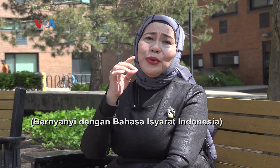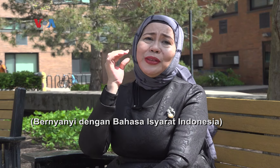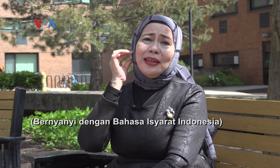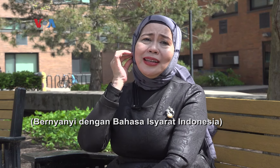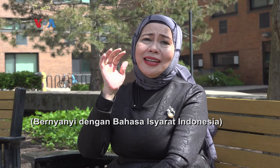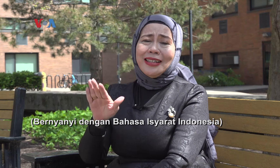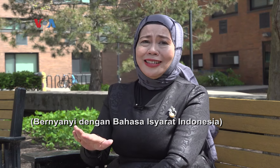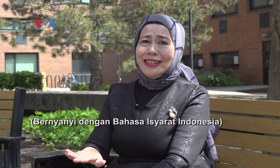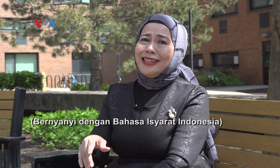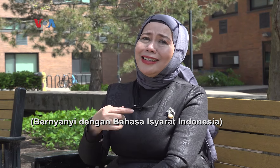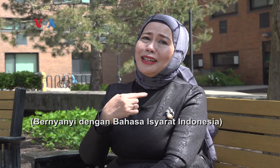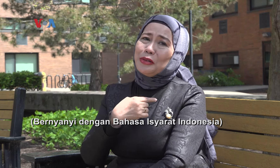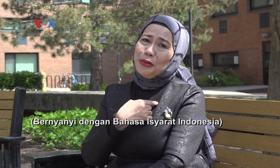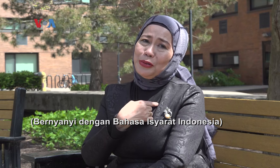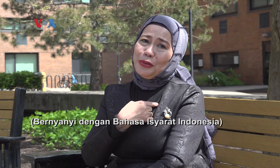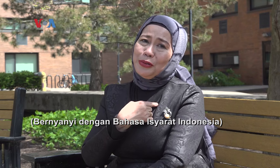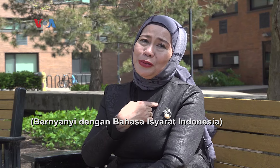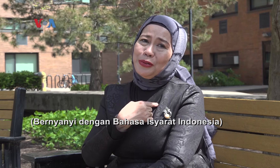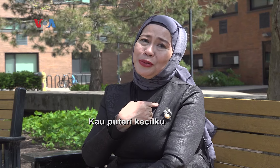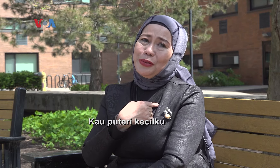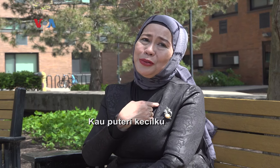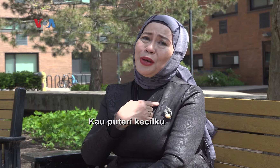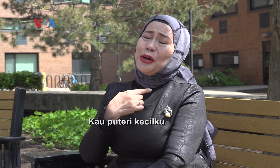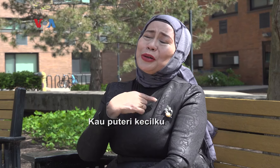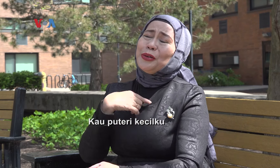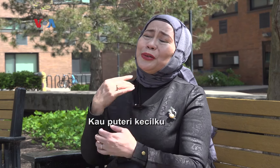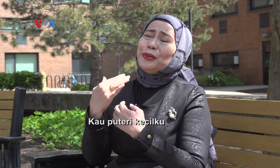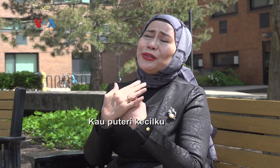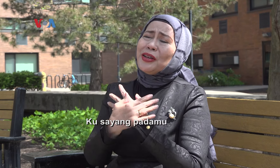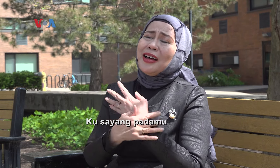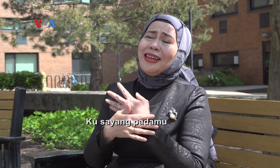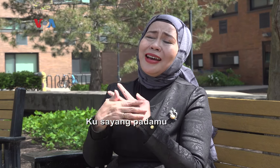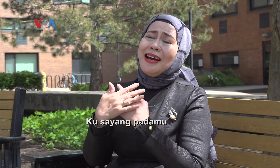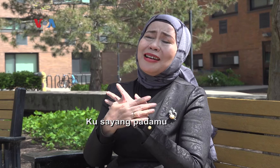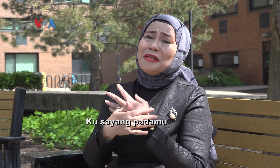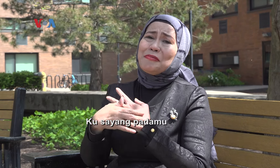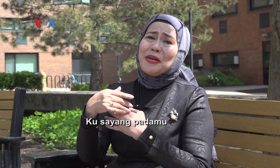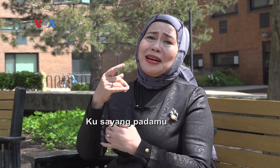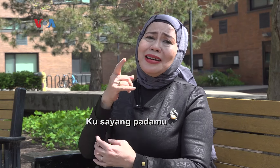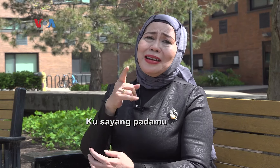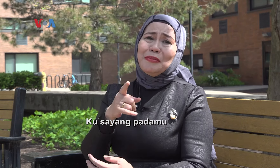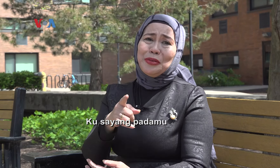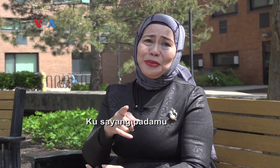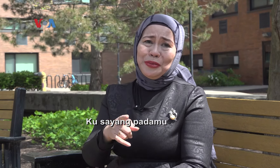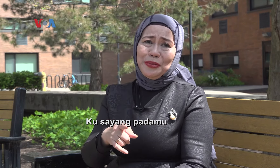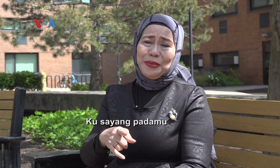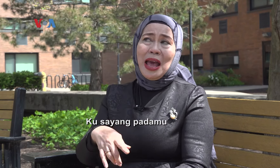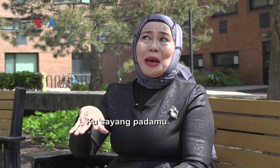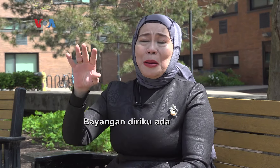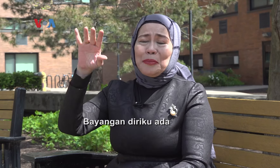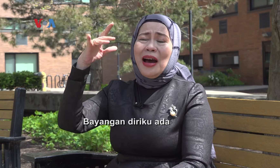Kau putri kecilku, ku sayang padamu.